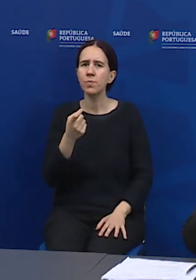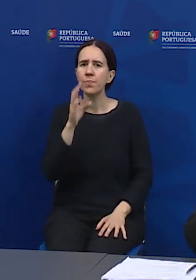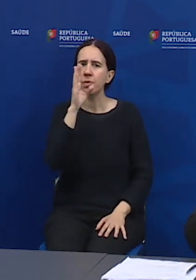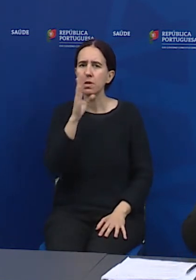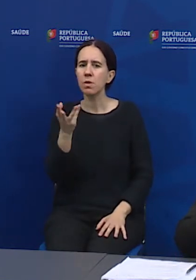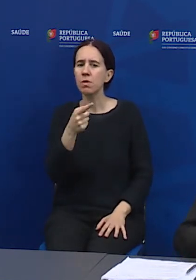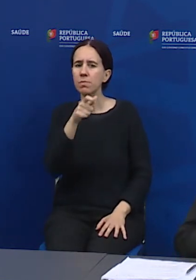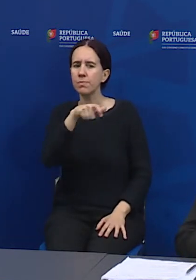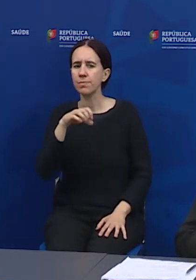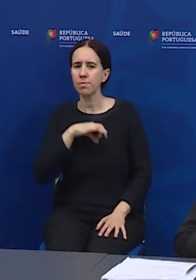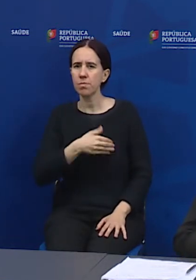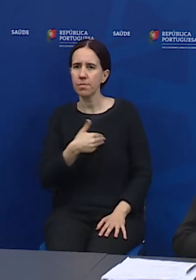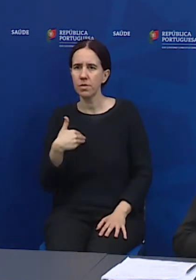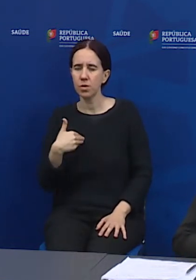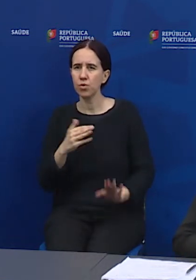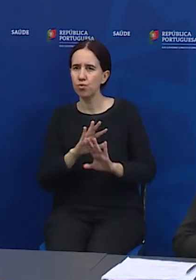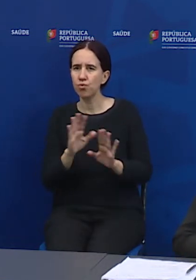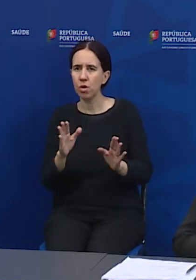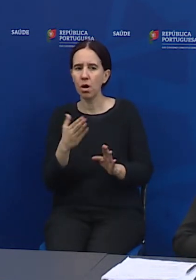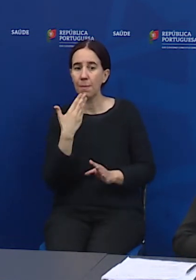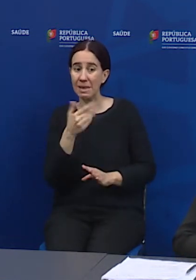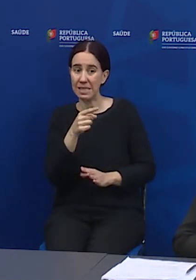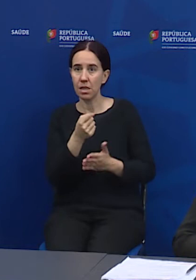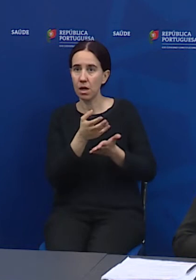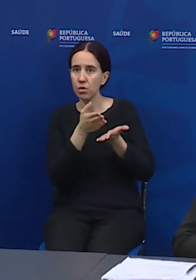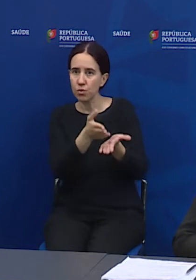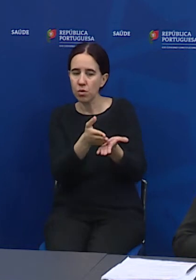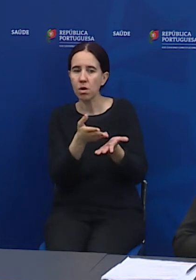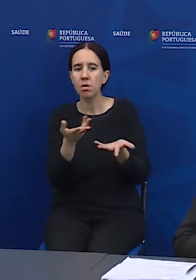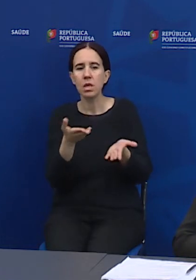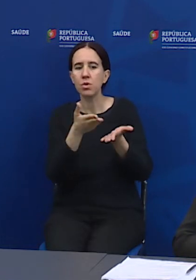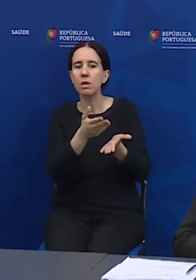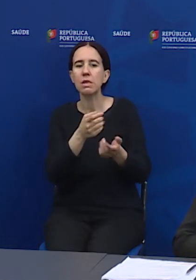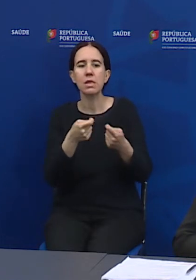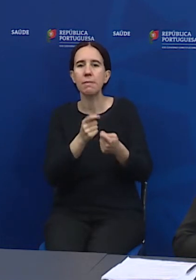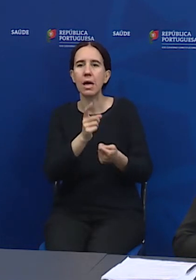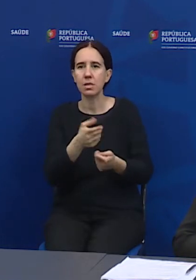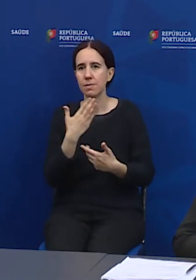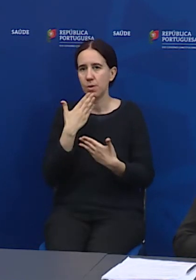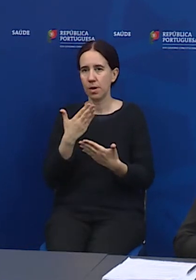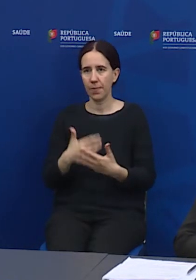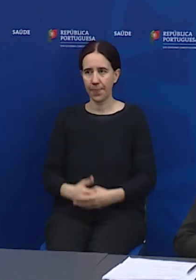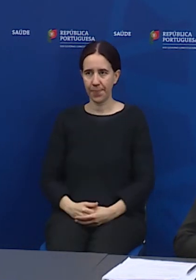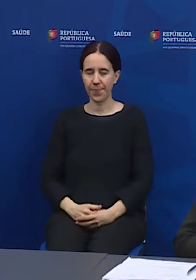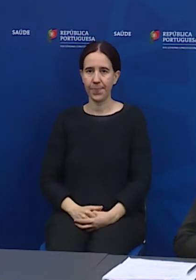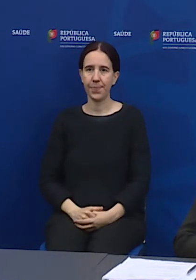a quantos profissionais de saúde já estão a solicitar esta ajuda e que tipo de ajuda a